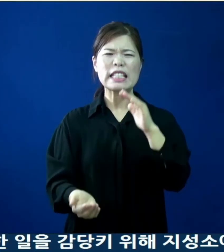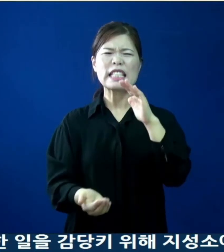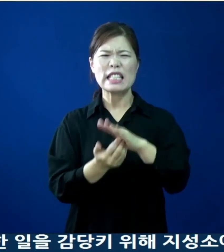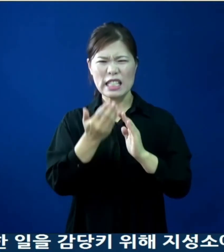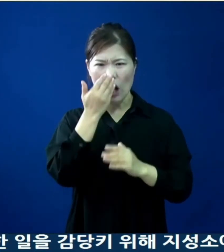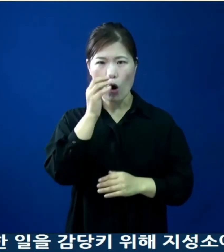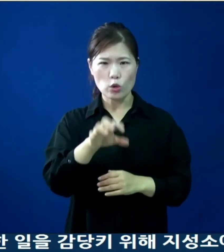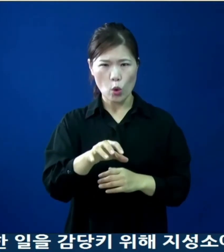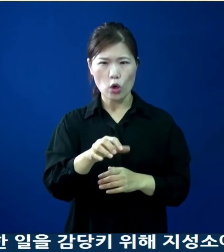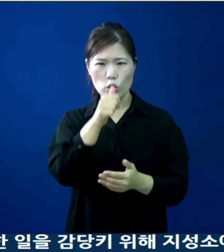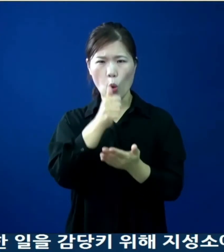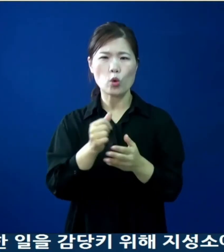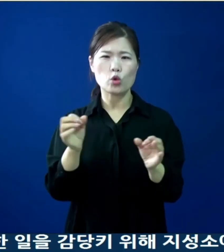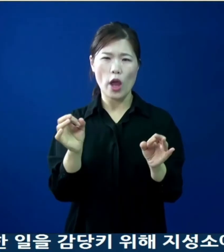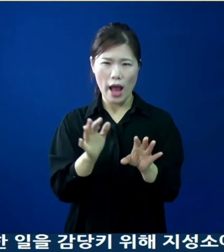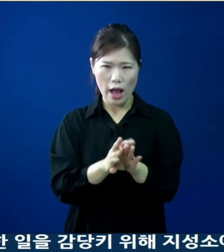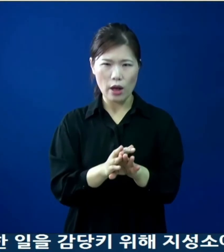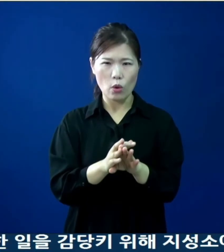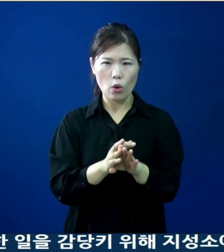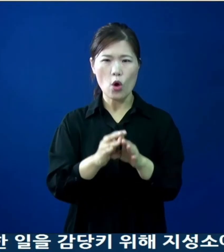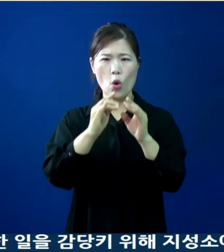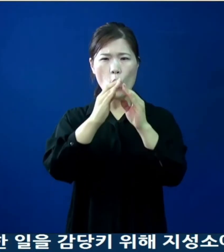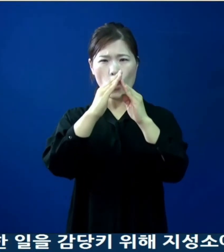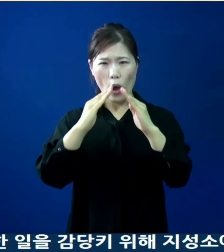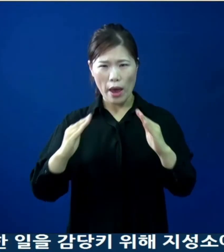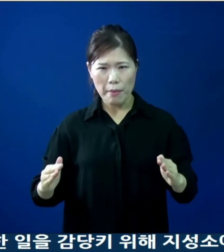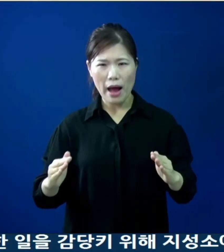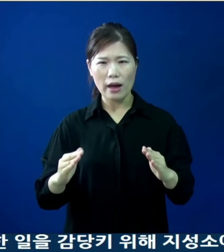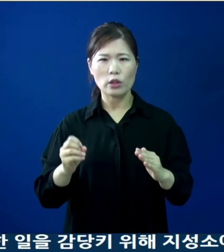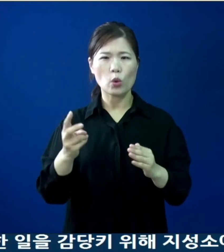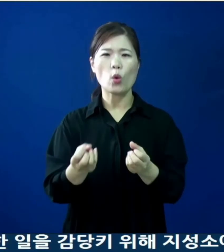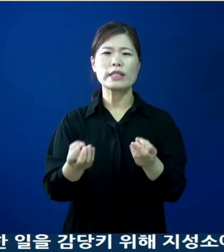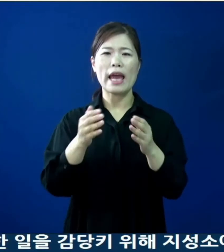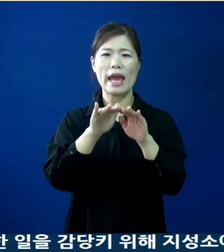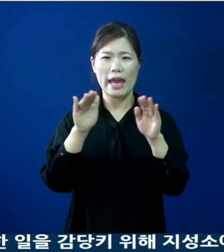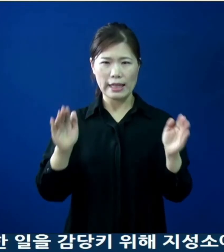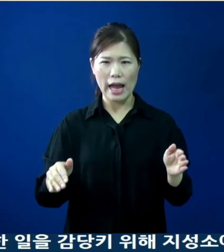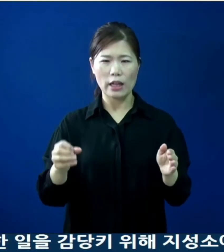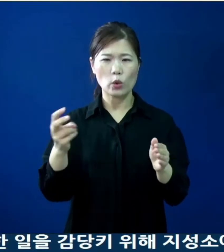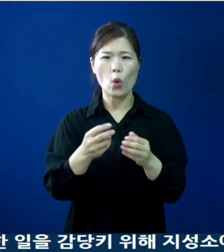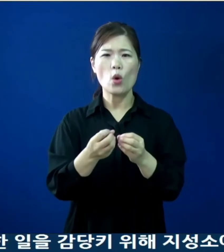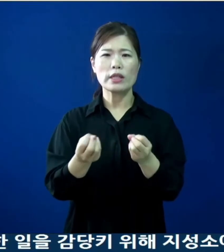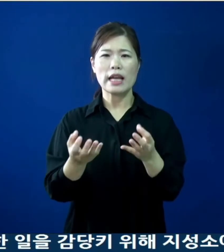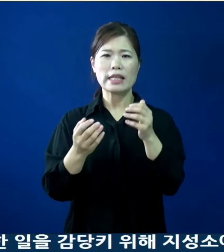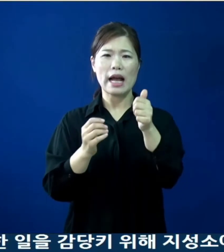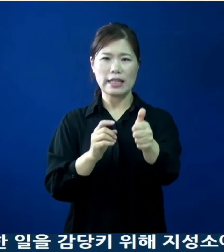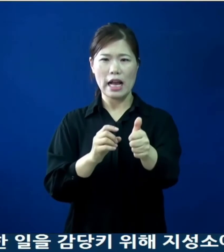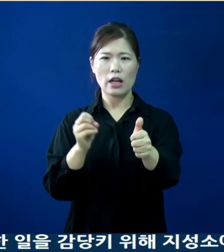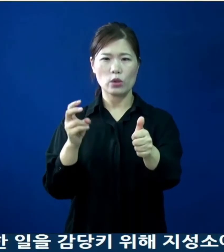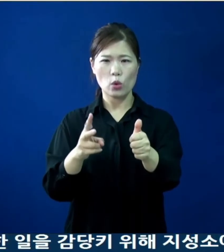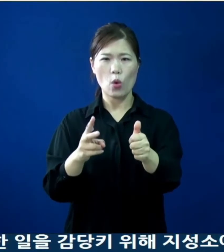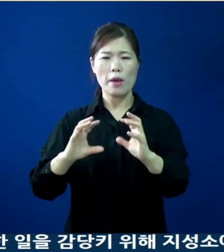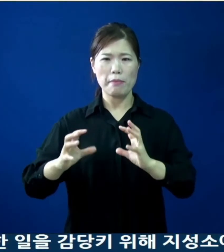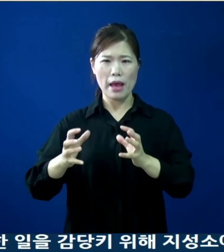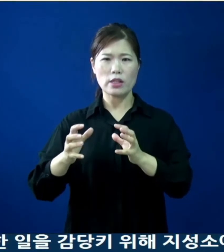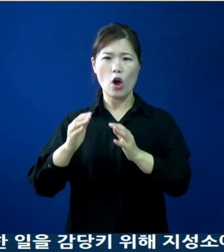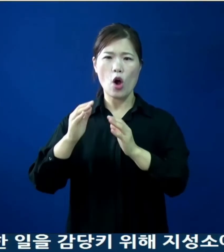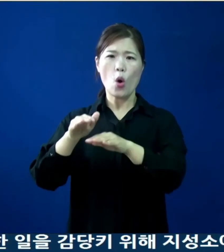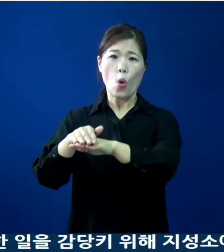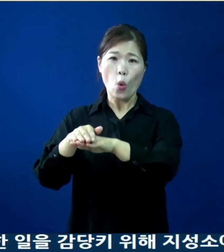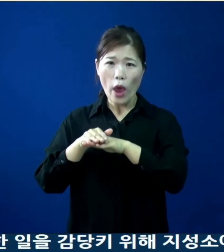속죄하며 회막과 제단을 속죄하고 또 제사장들과 백성들의 회중을